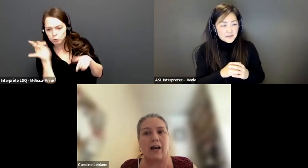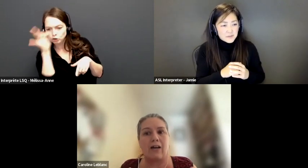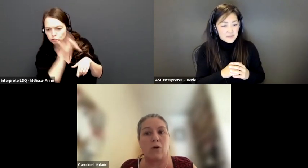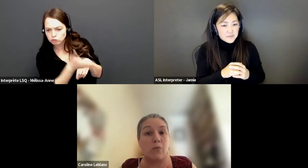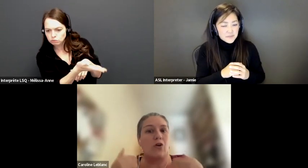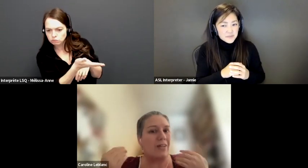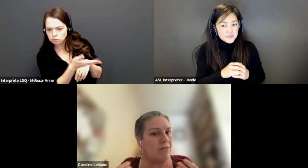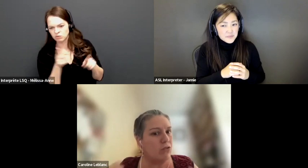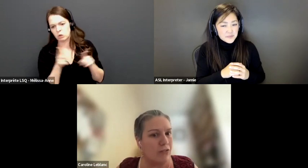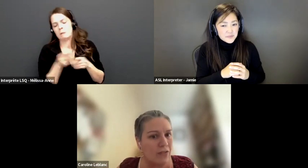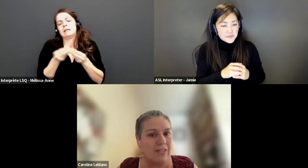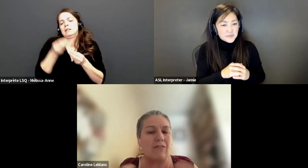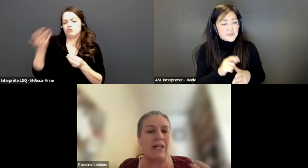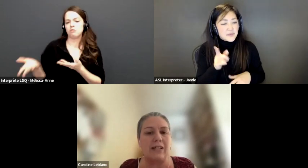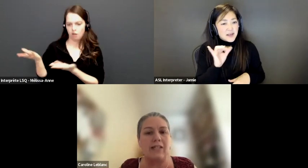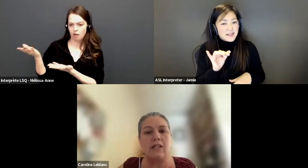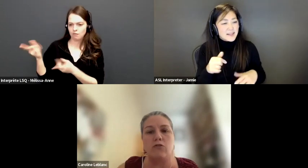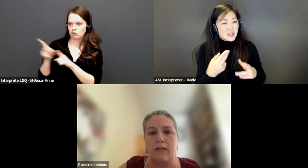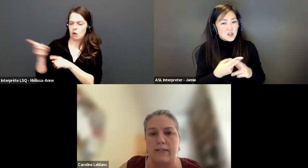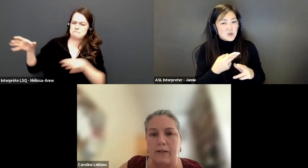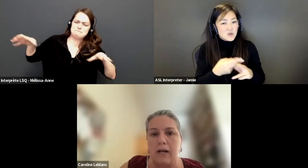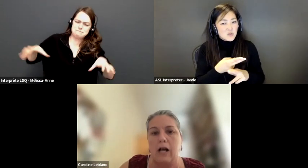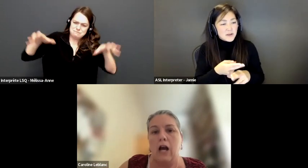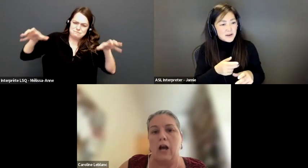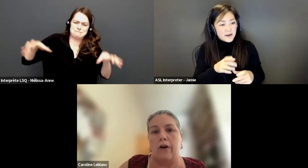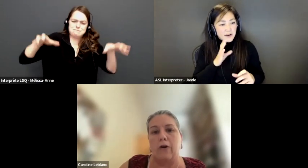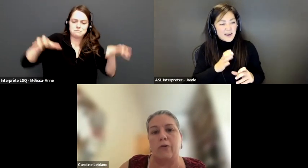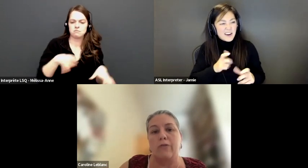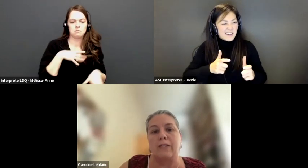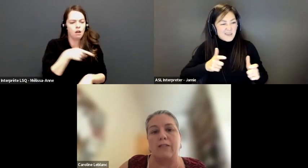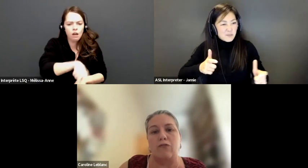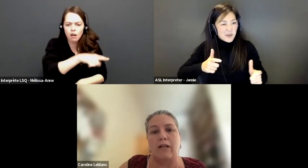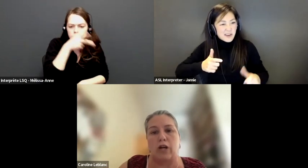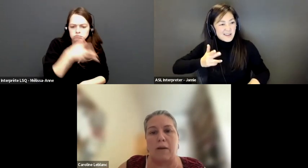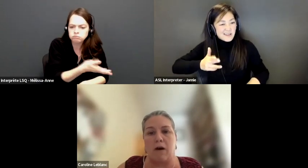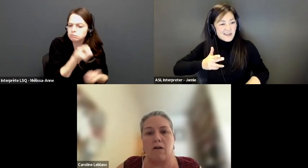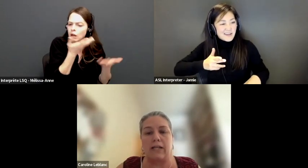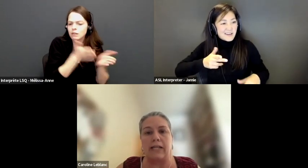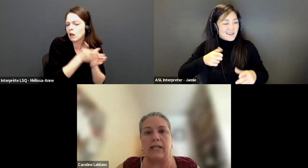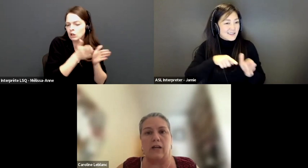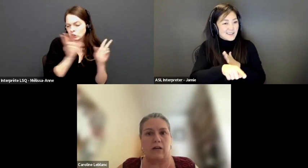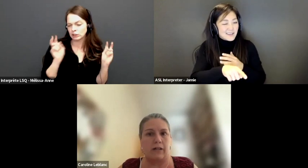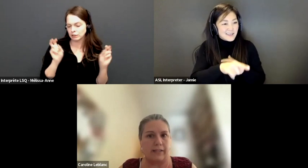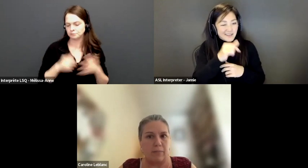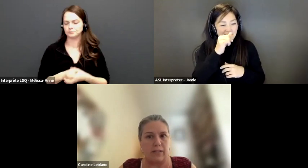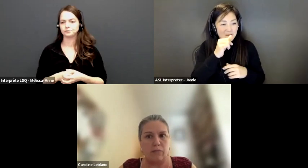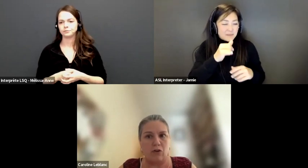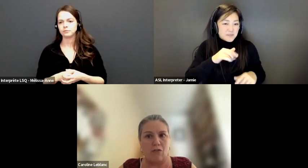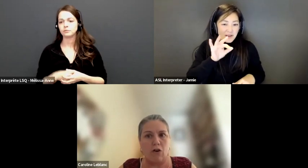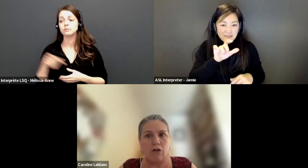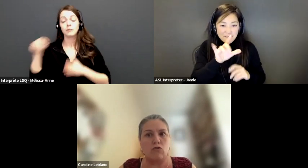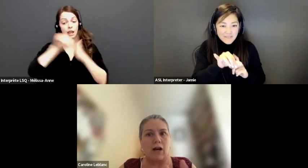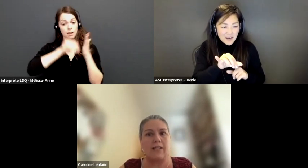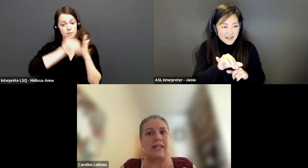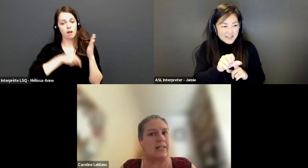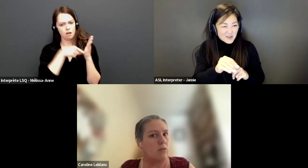à un peu le niveau de force qui avait été utilisé. On a aussi vu dans ce rapport qu'il a été possible de